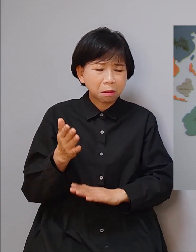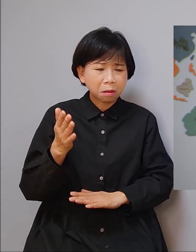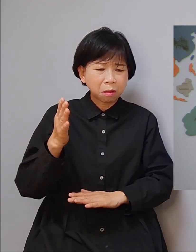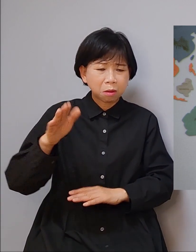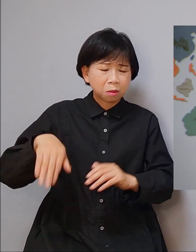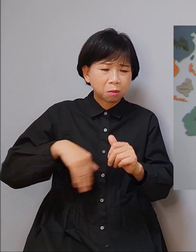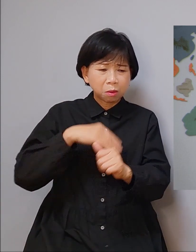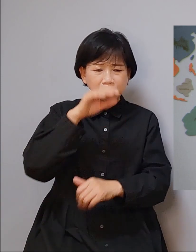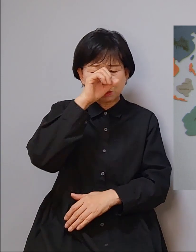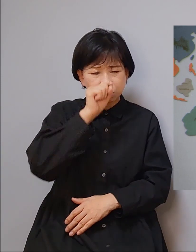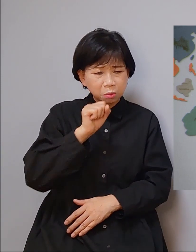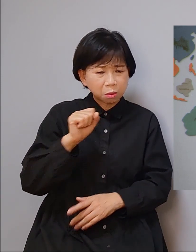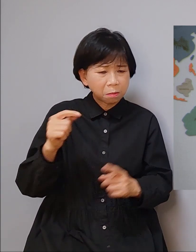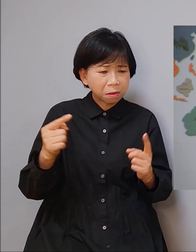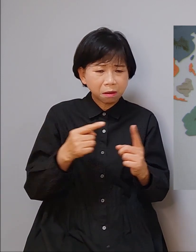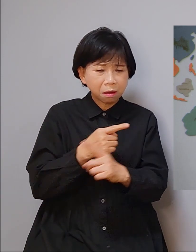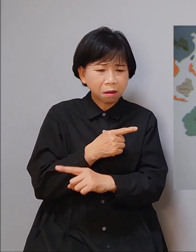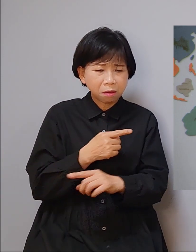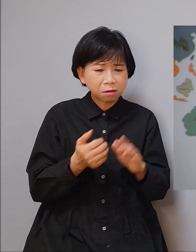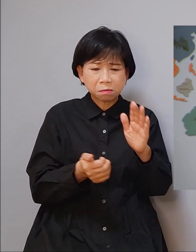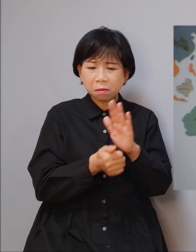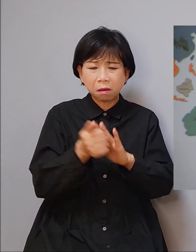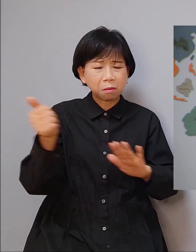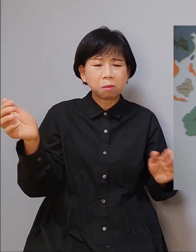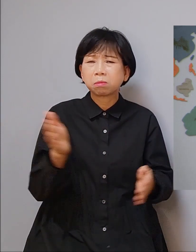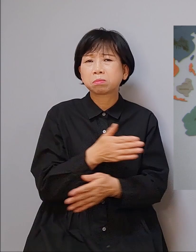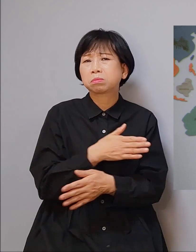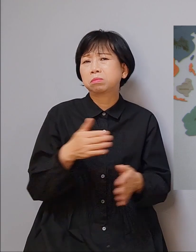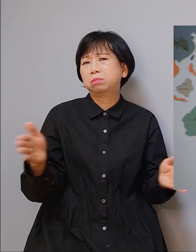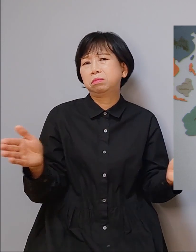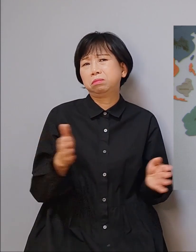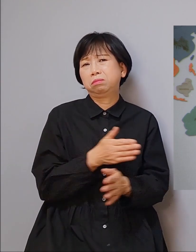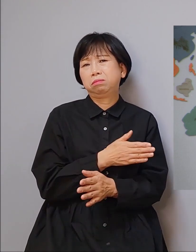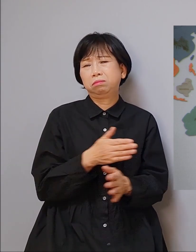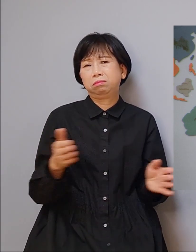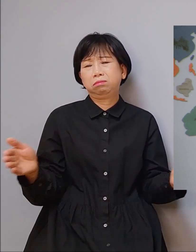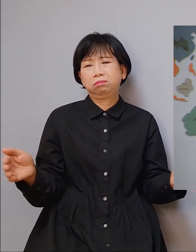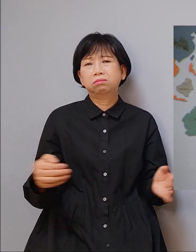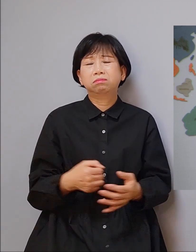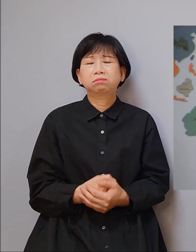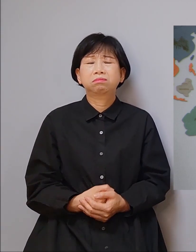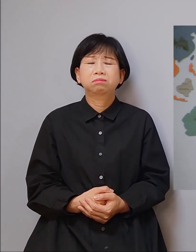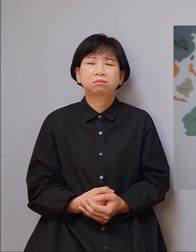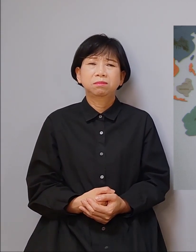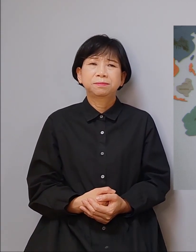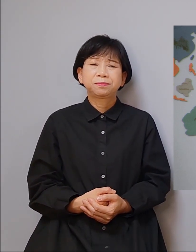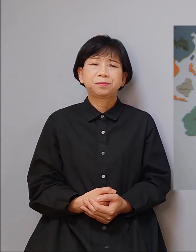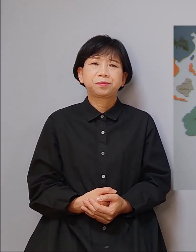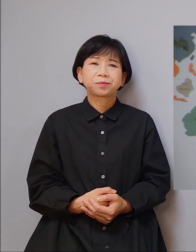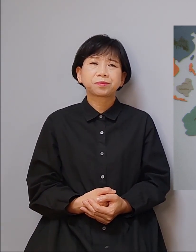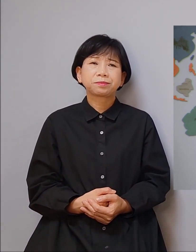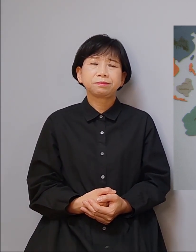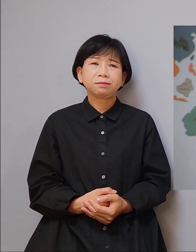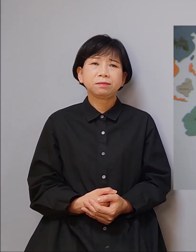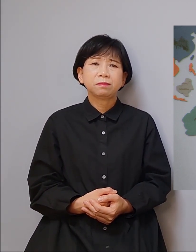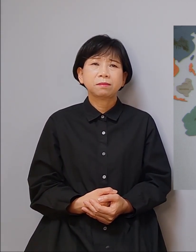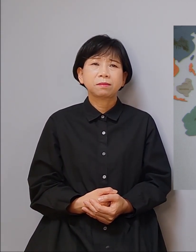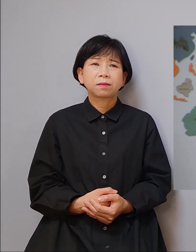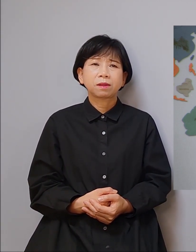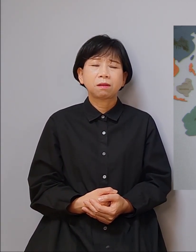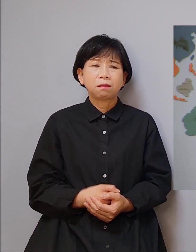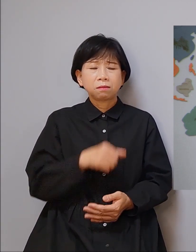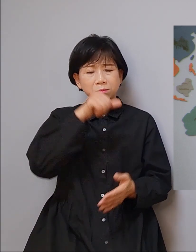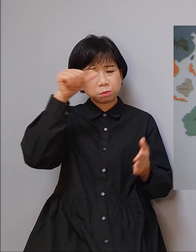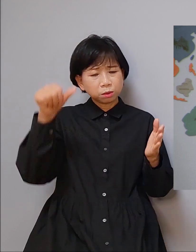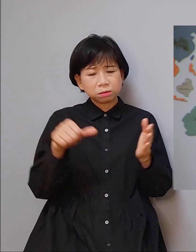아닙니다. 철저한 이방 문화 한가운데서 낄 데가 없는 사람입니다. 이 정도라면요,